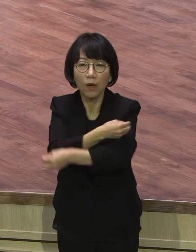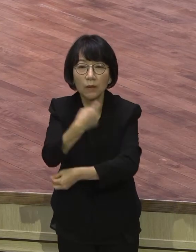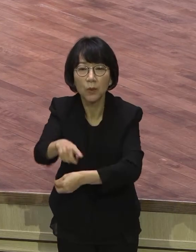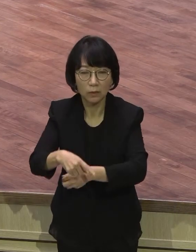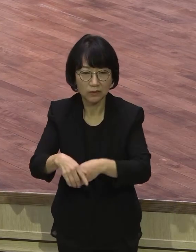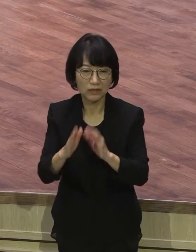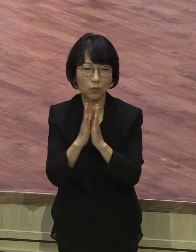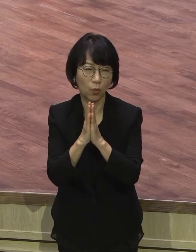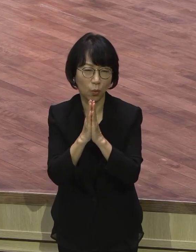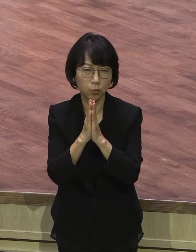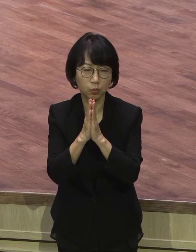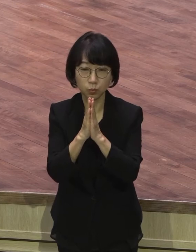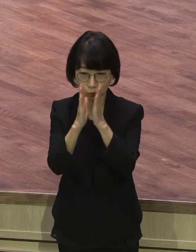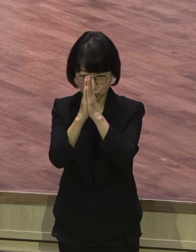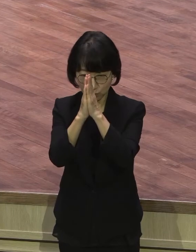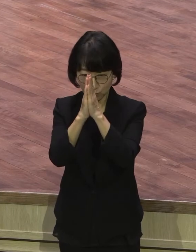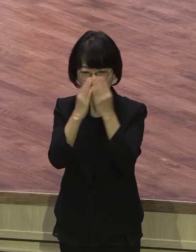기도예요. 기도.